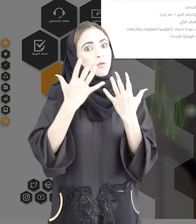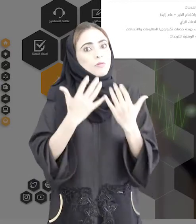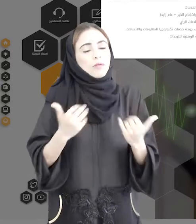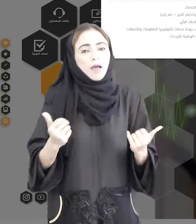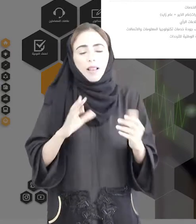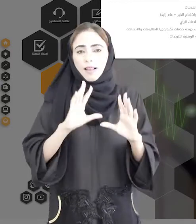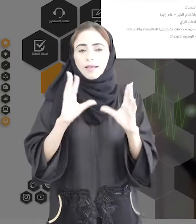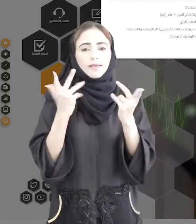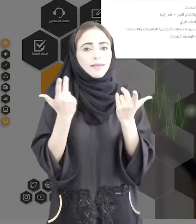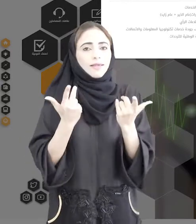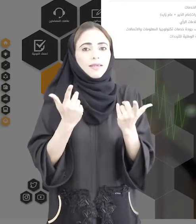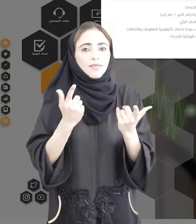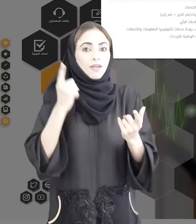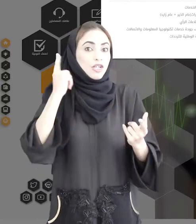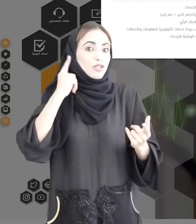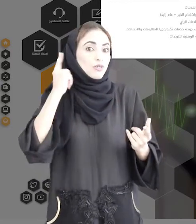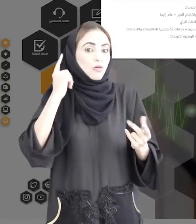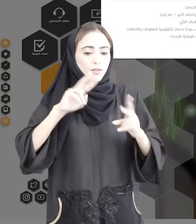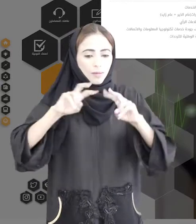الصوتية.